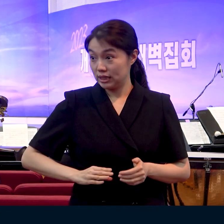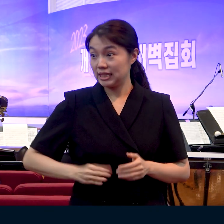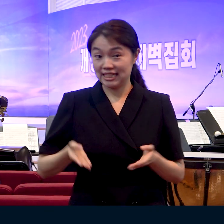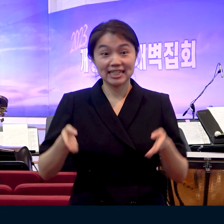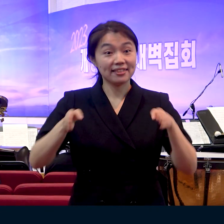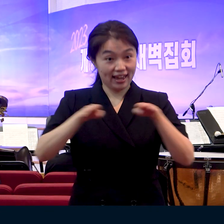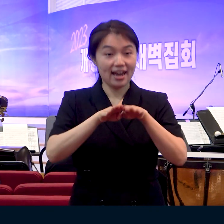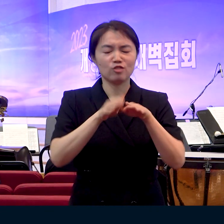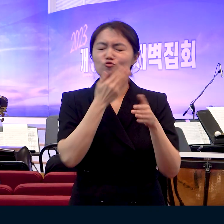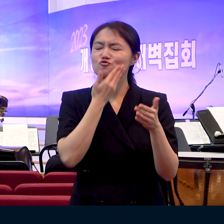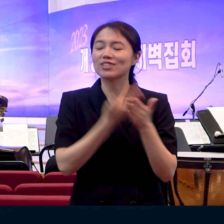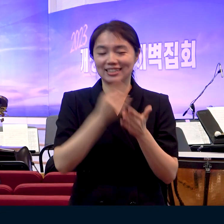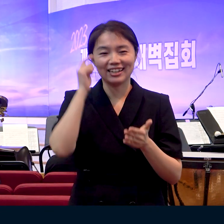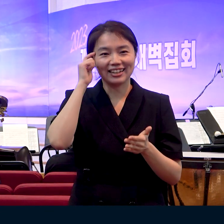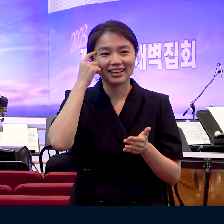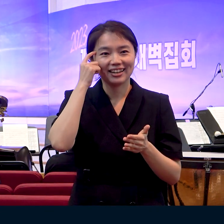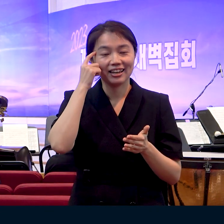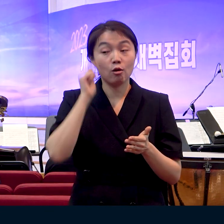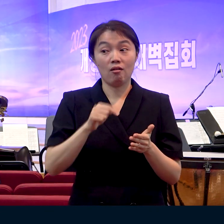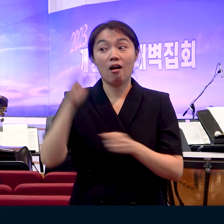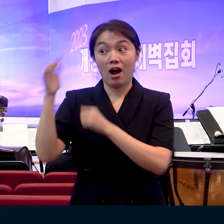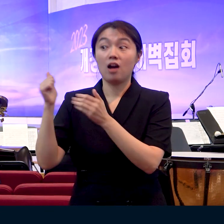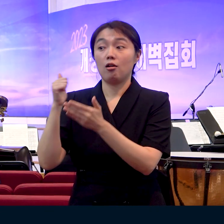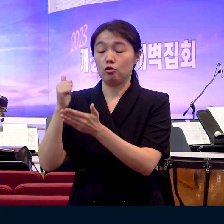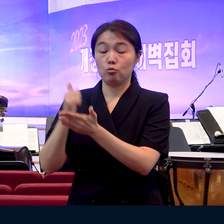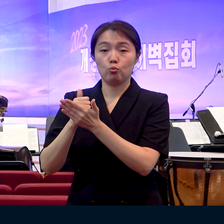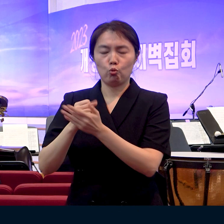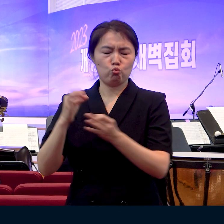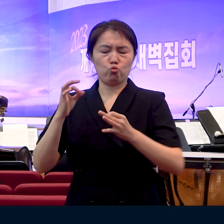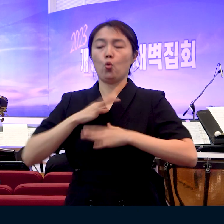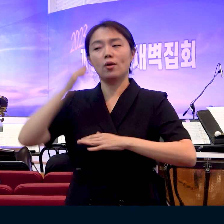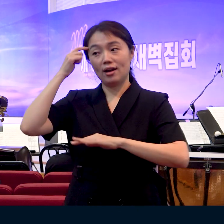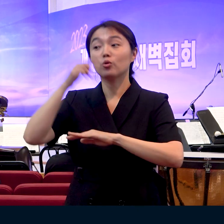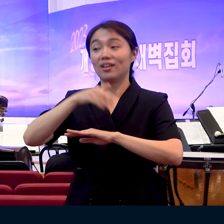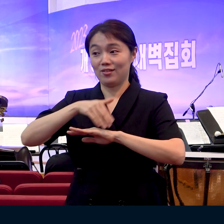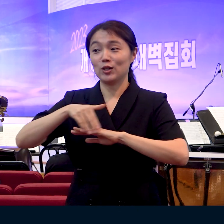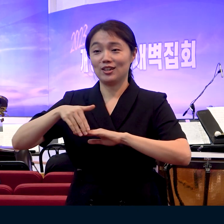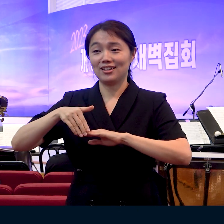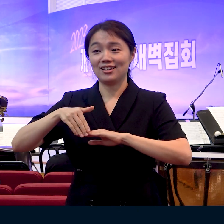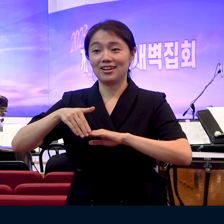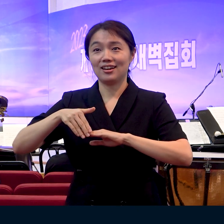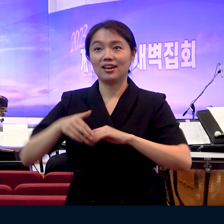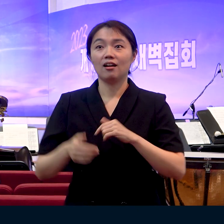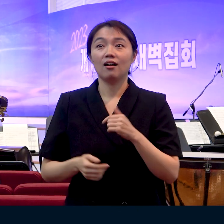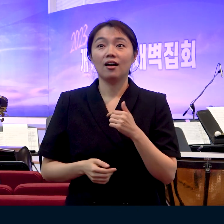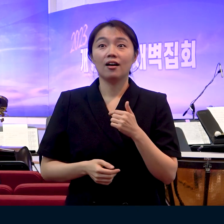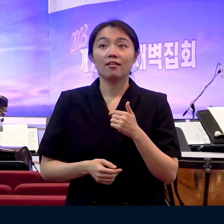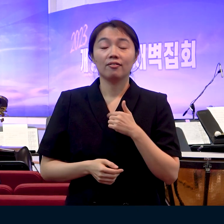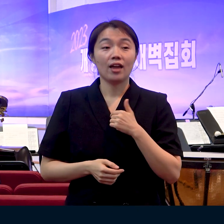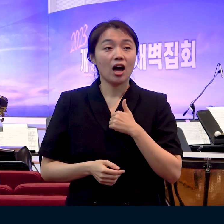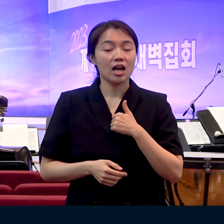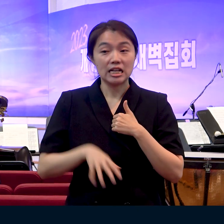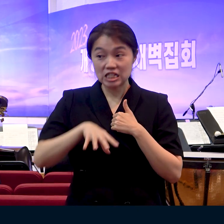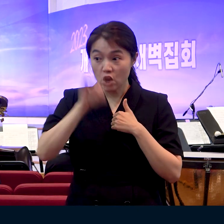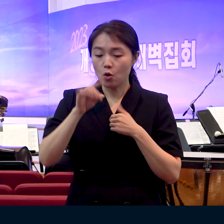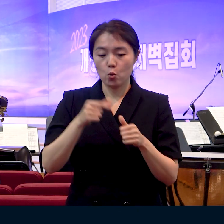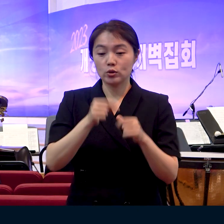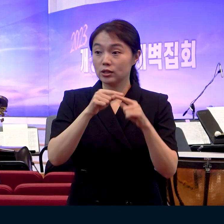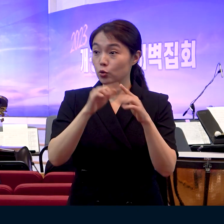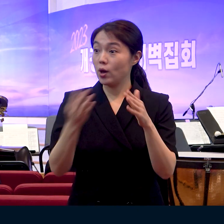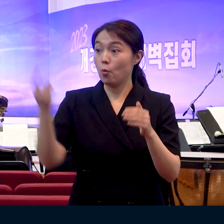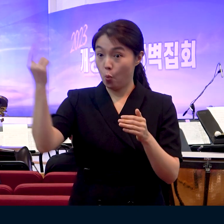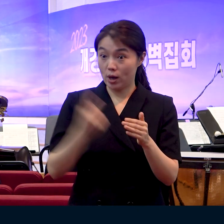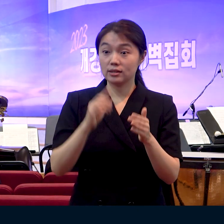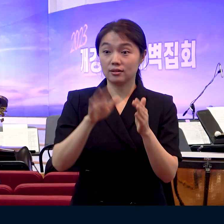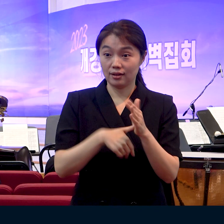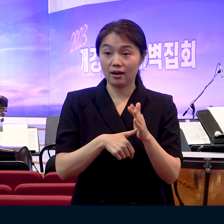이건 정말 우리 하나님의 놀라운 뜻이에요. 제가 7년 반 전에 호산나교회 처음 왔을 때 와서 제가 깜짝